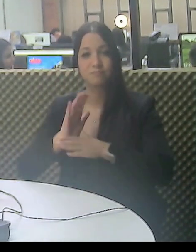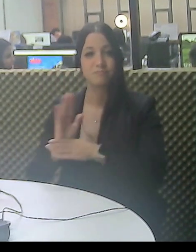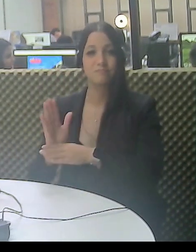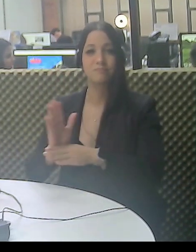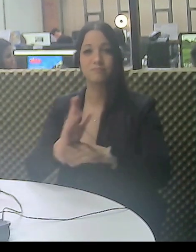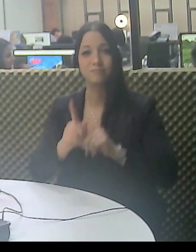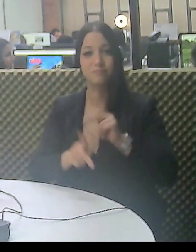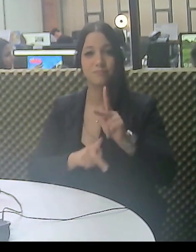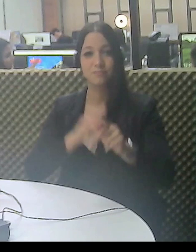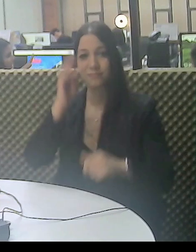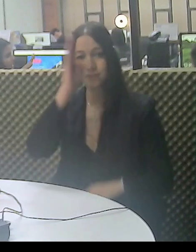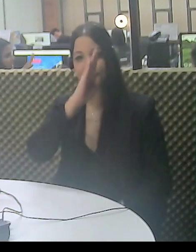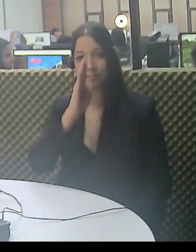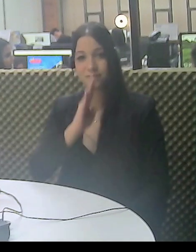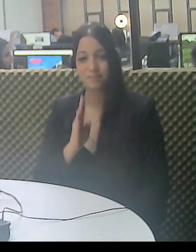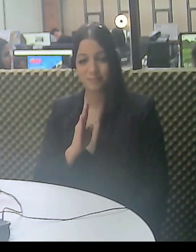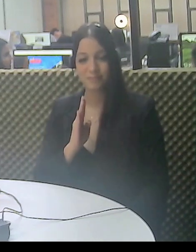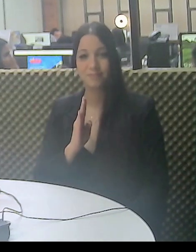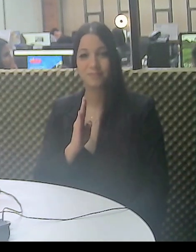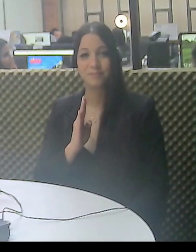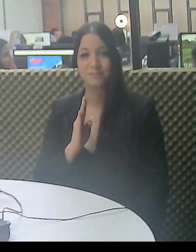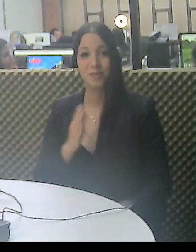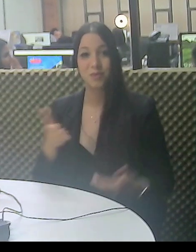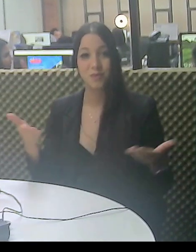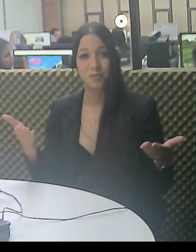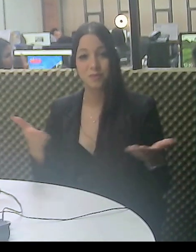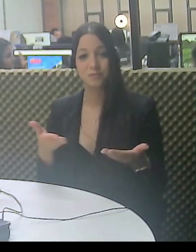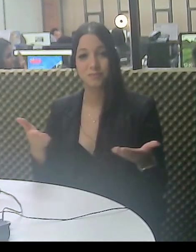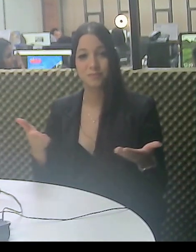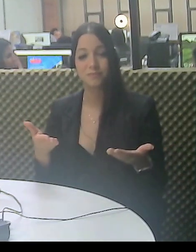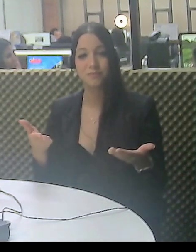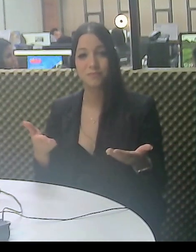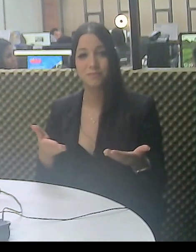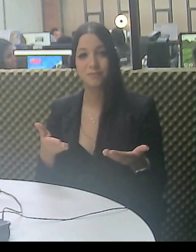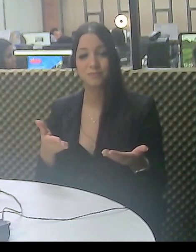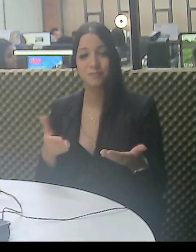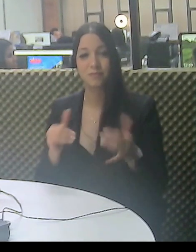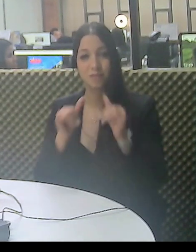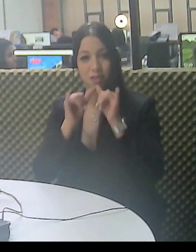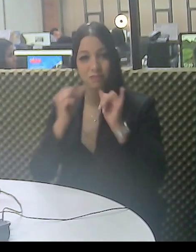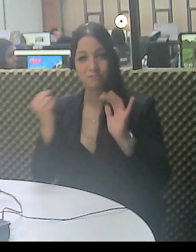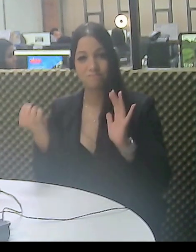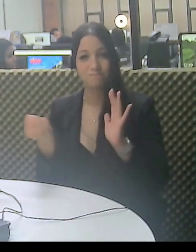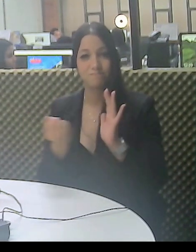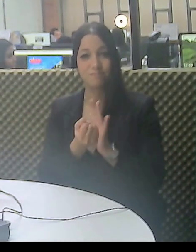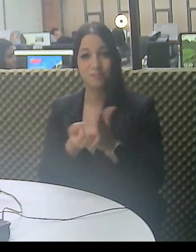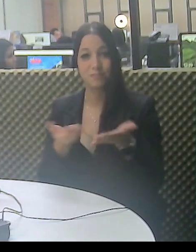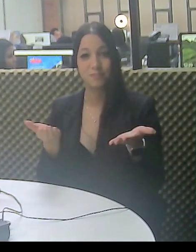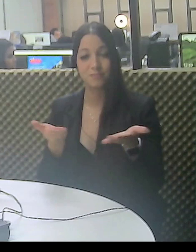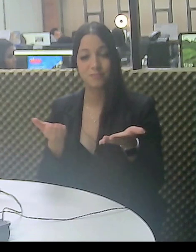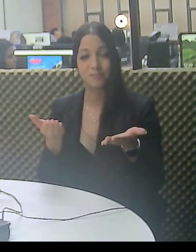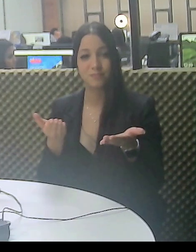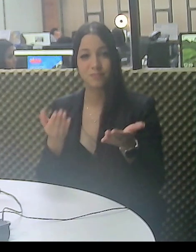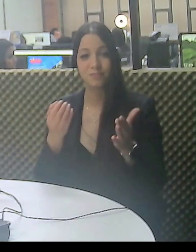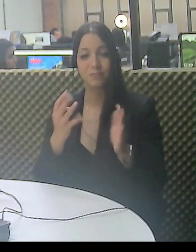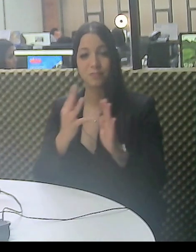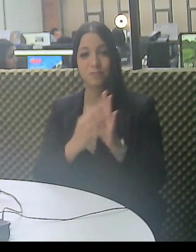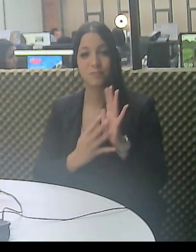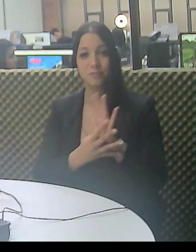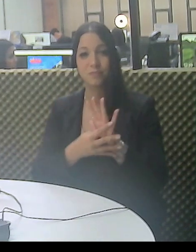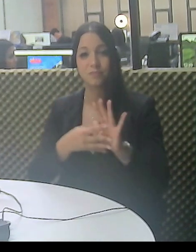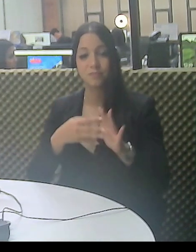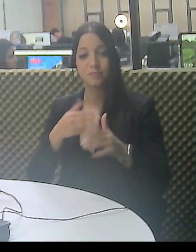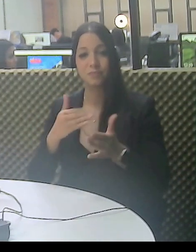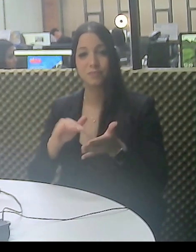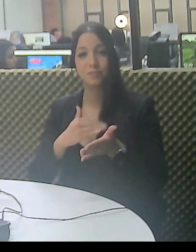povo brasileiro. Na tarde toda de hoje, eu quero que se registre ela, que se deixe no calendário da Secretaria